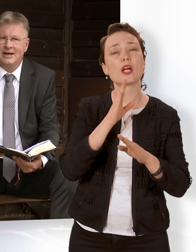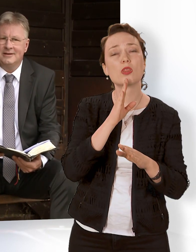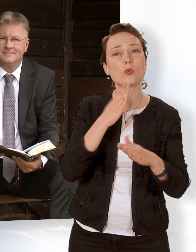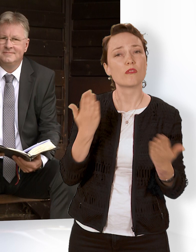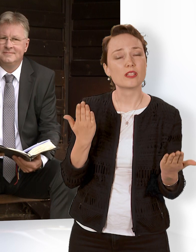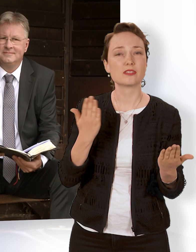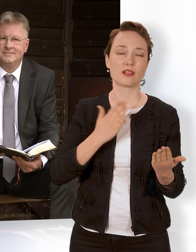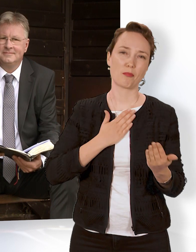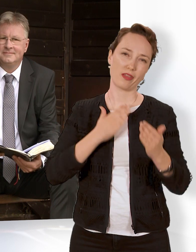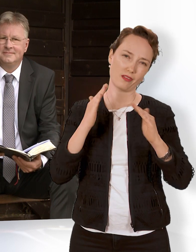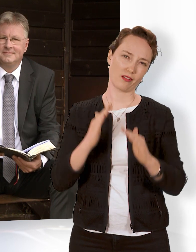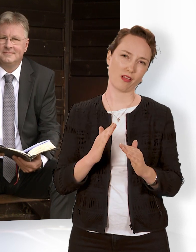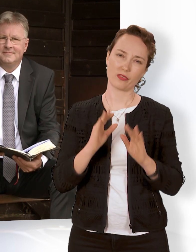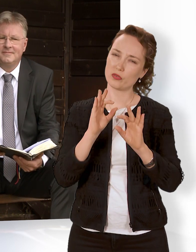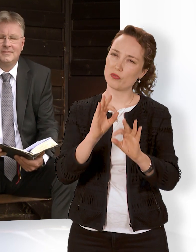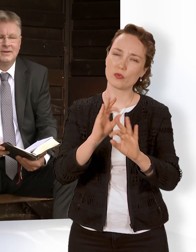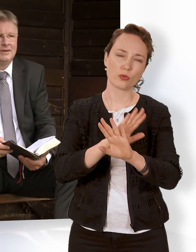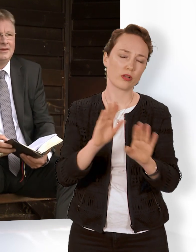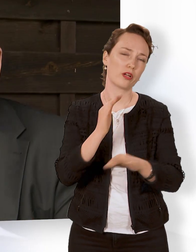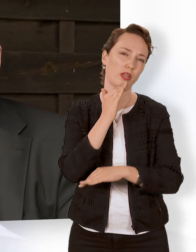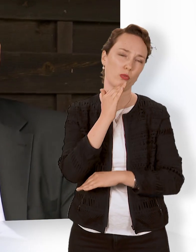meiner Gnade.